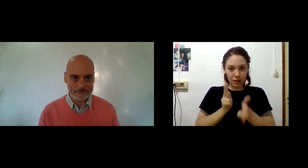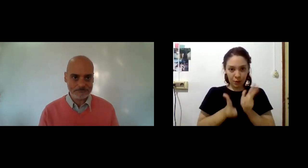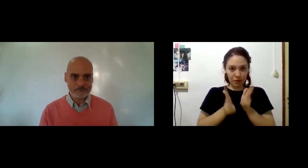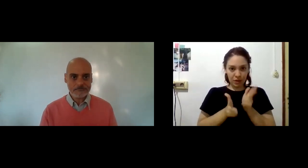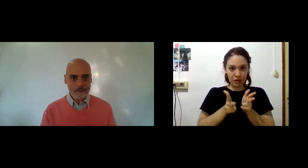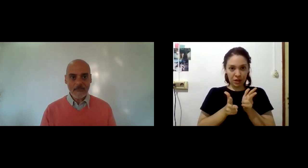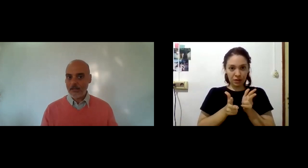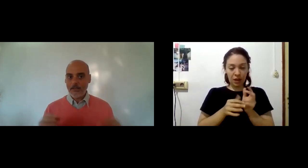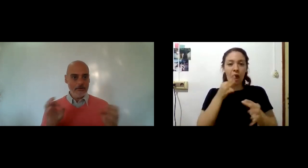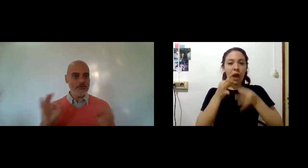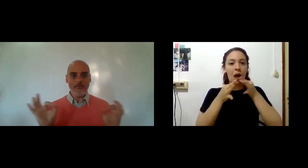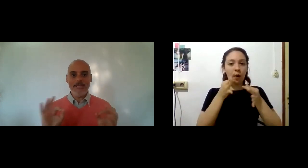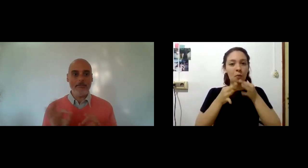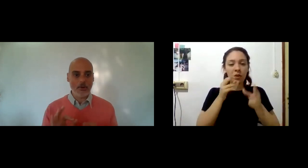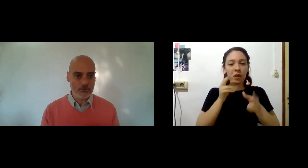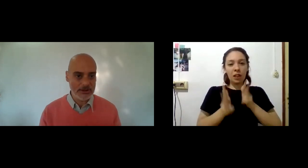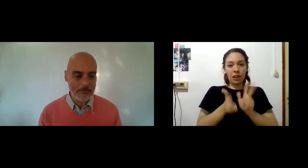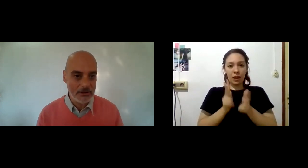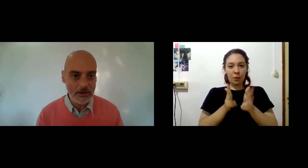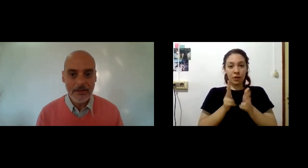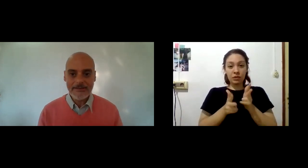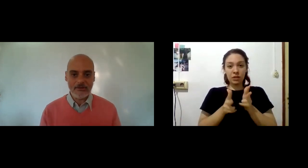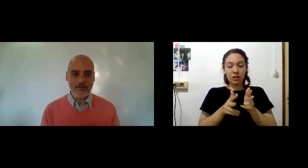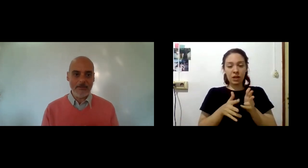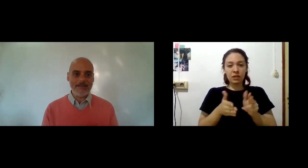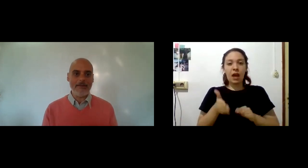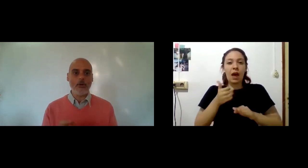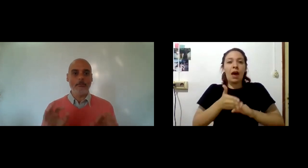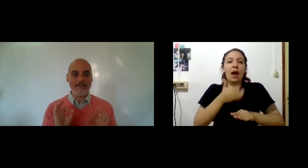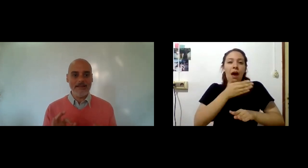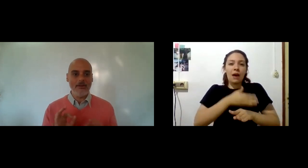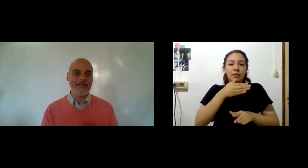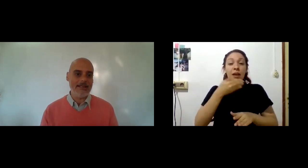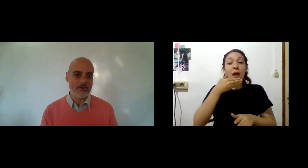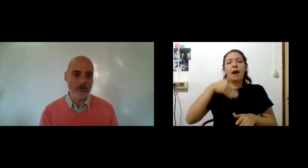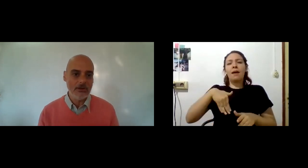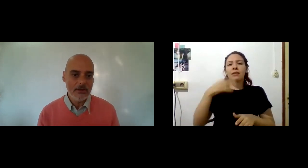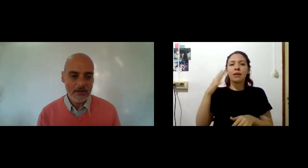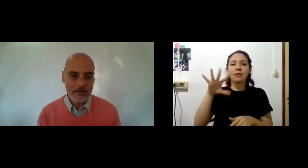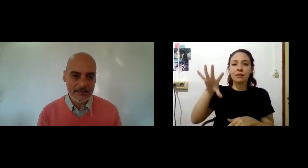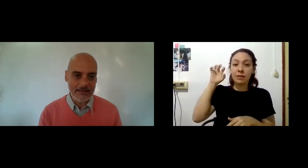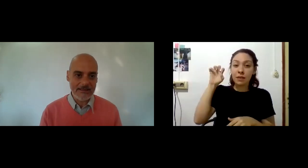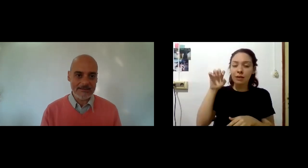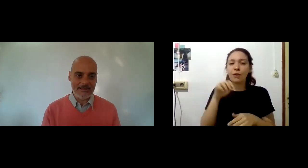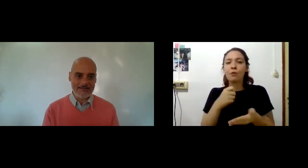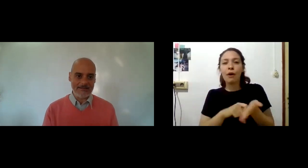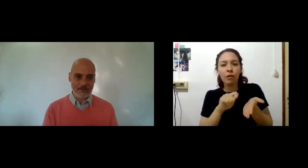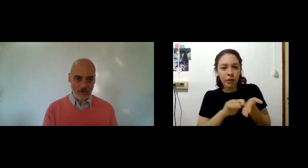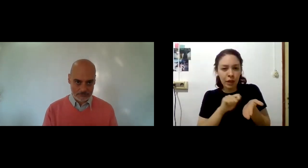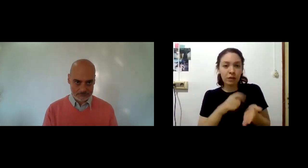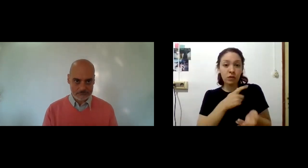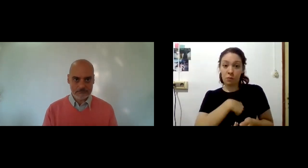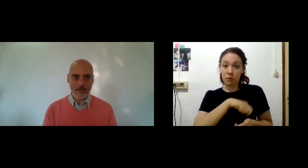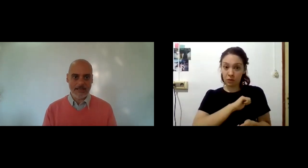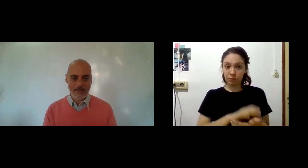español. No se pide producción de español, sino simplemente haber comprendido el texto que se les